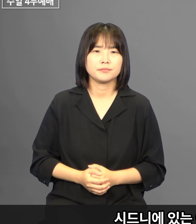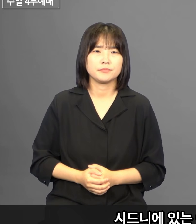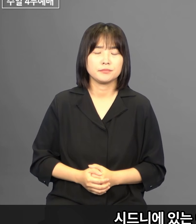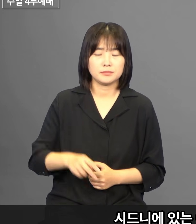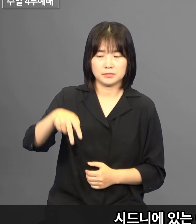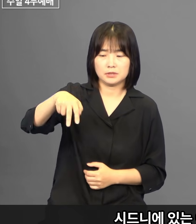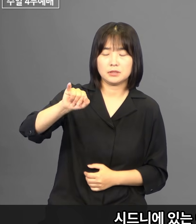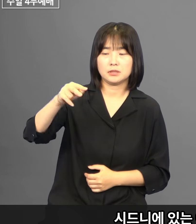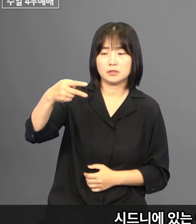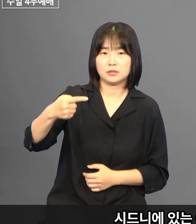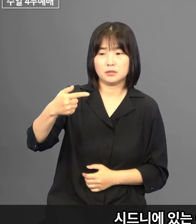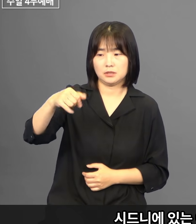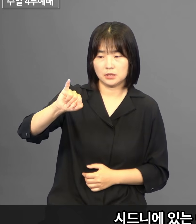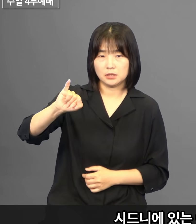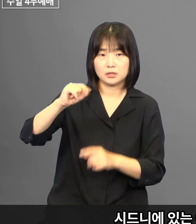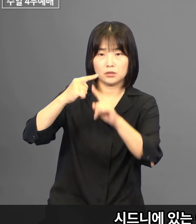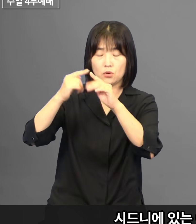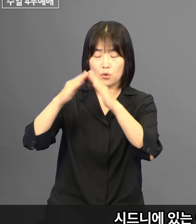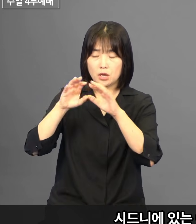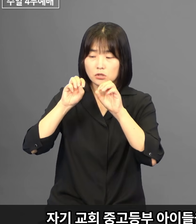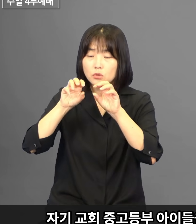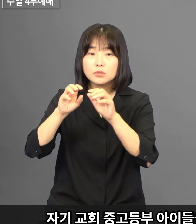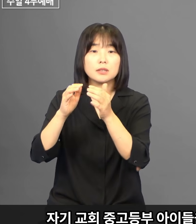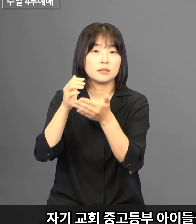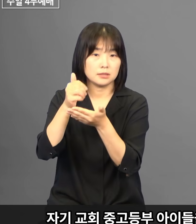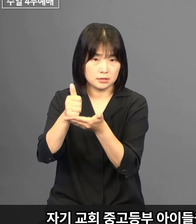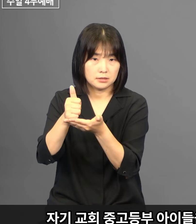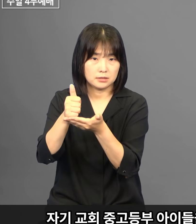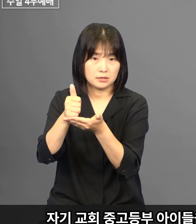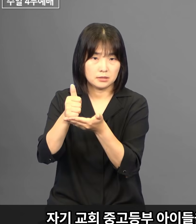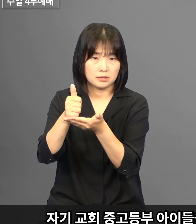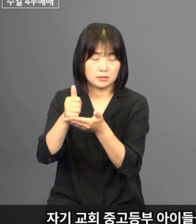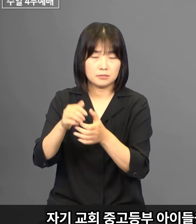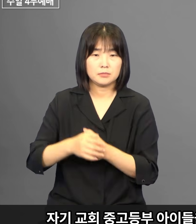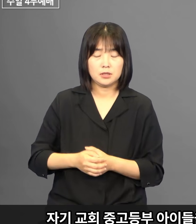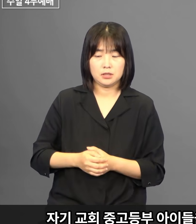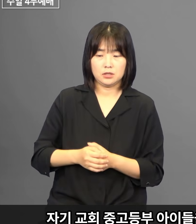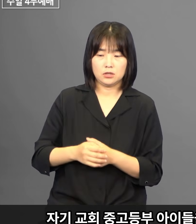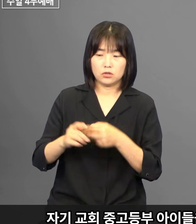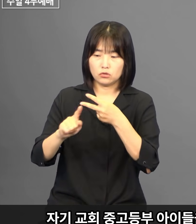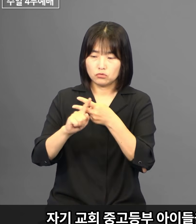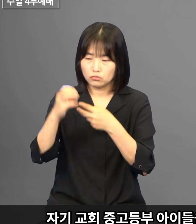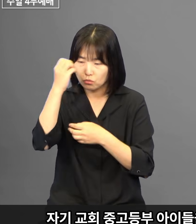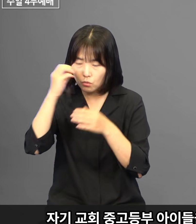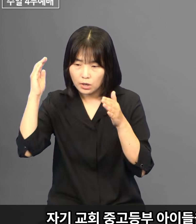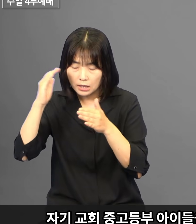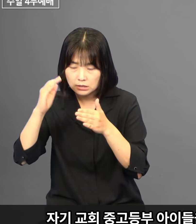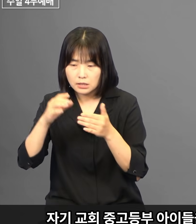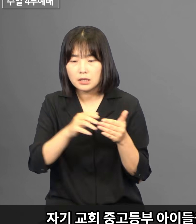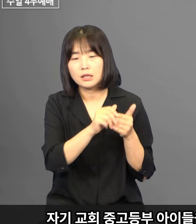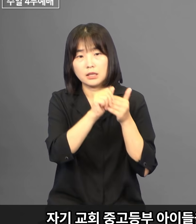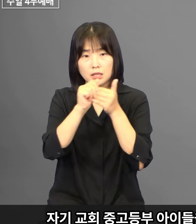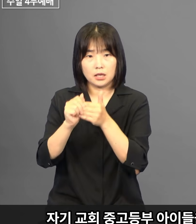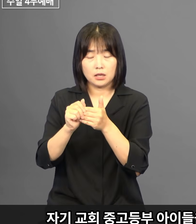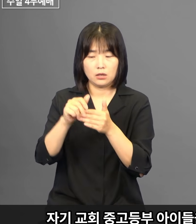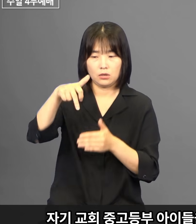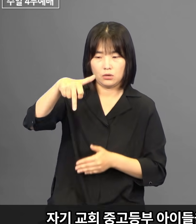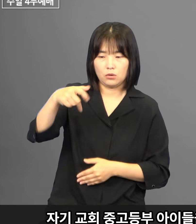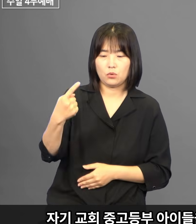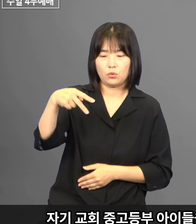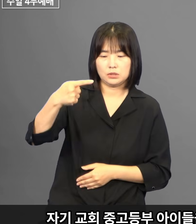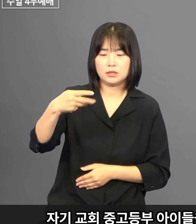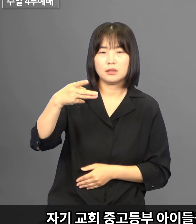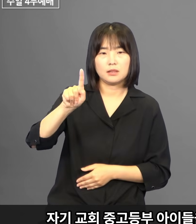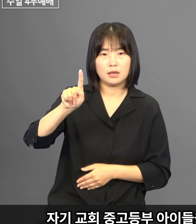시드니에 있는 어느 교회 전도사님이 자기 교회 중고등부 아이들을 데리고 코스타에 참석을